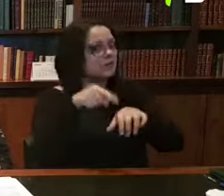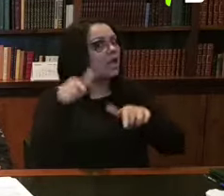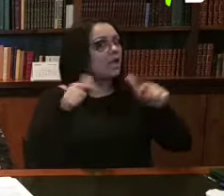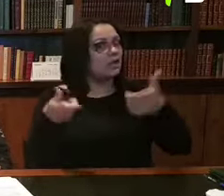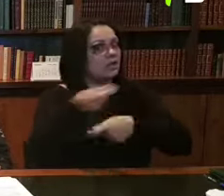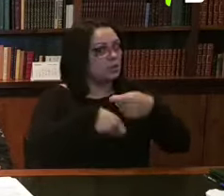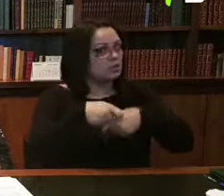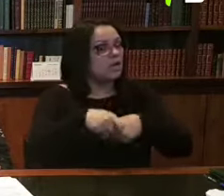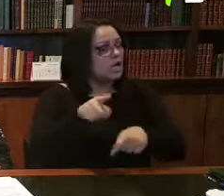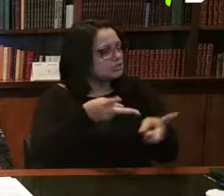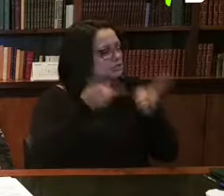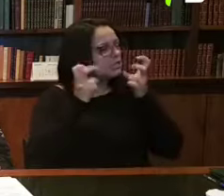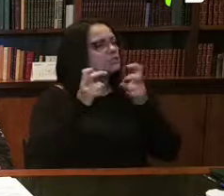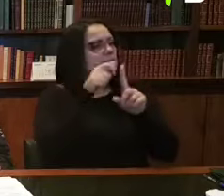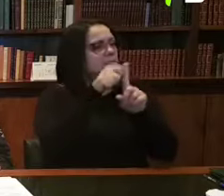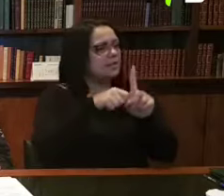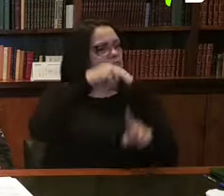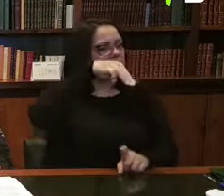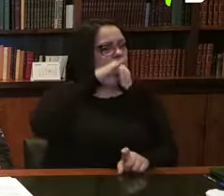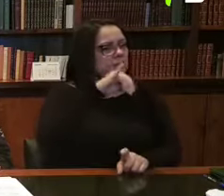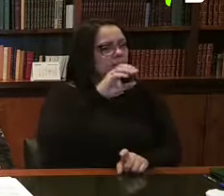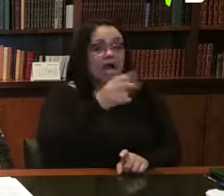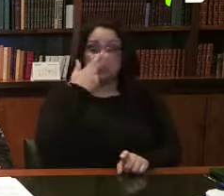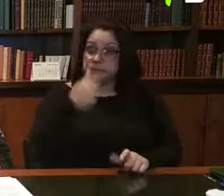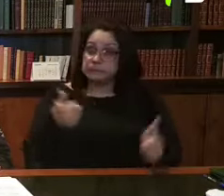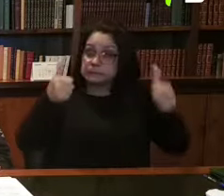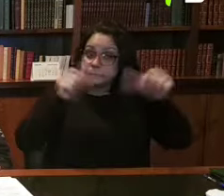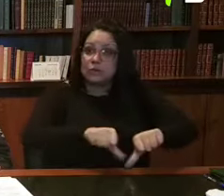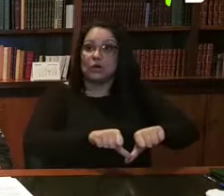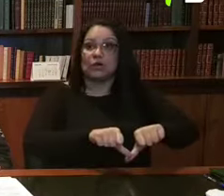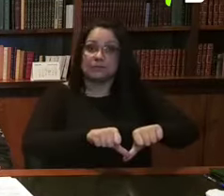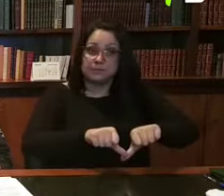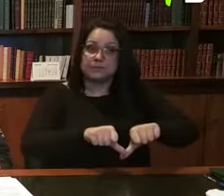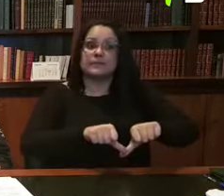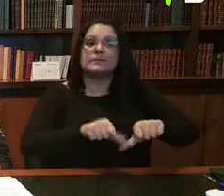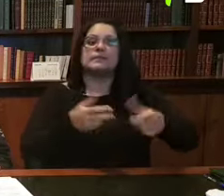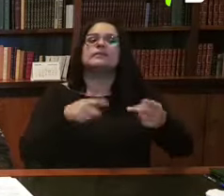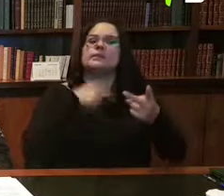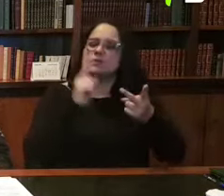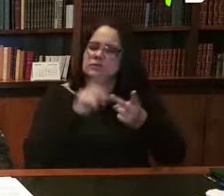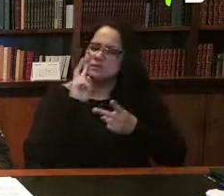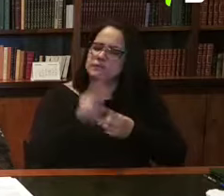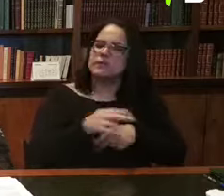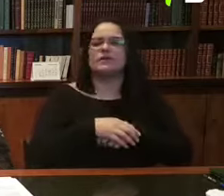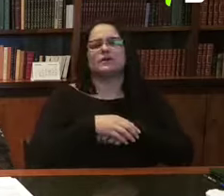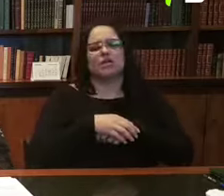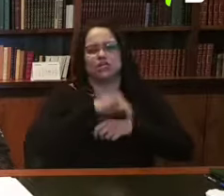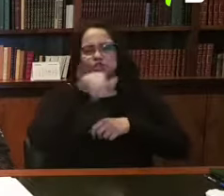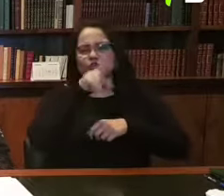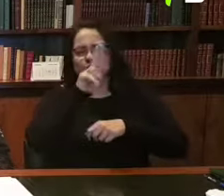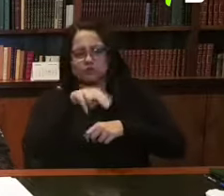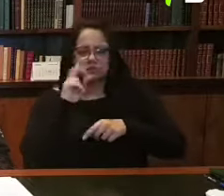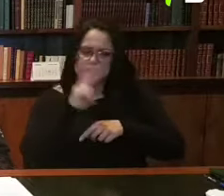maio foi um fundo do poço abril já mostrou uma reação é quando você olha a conta de luz quando você olha as notas